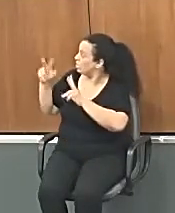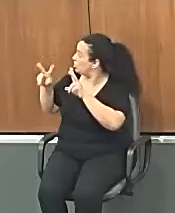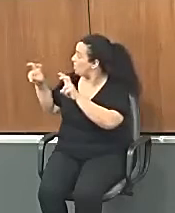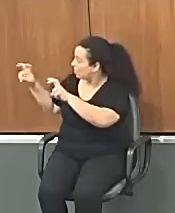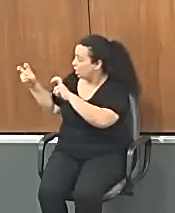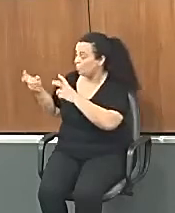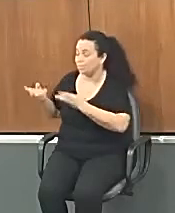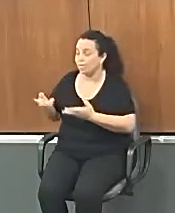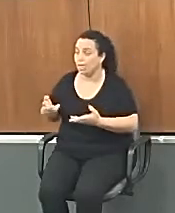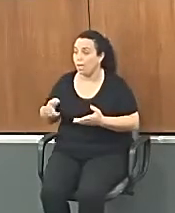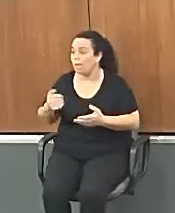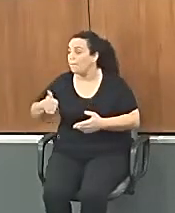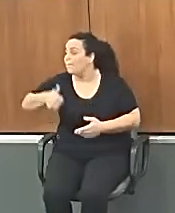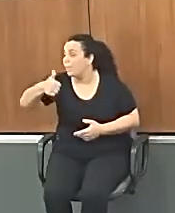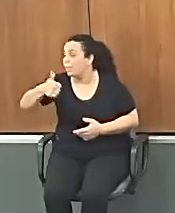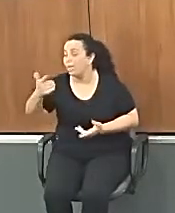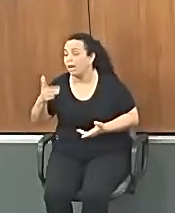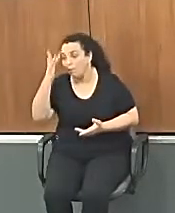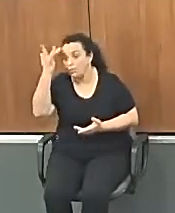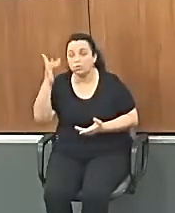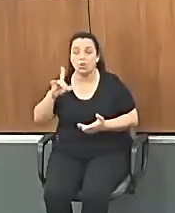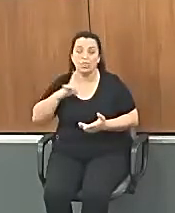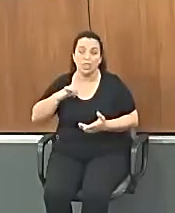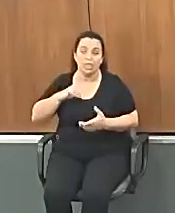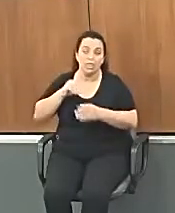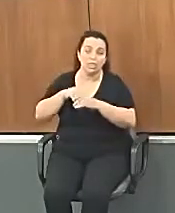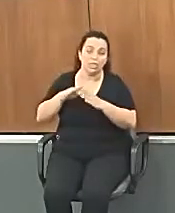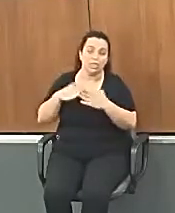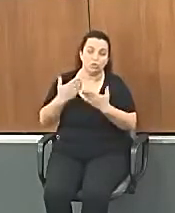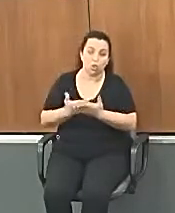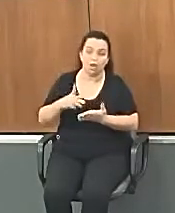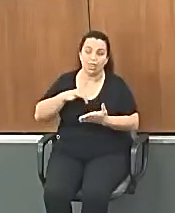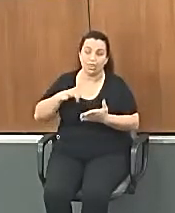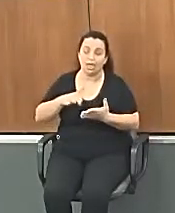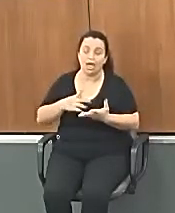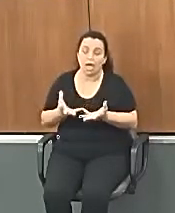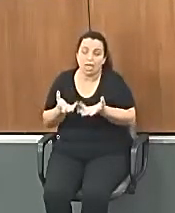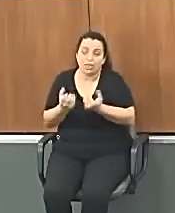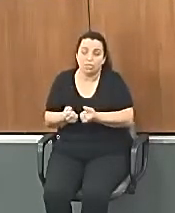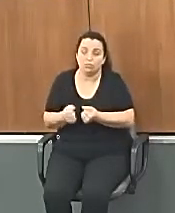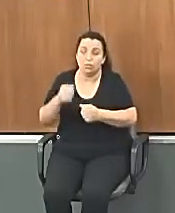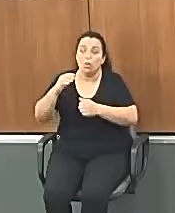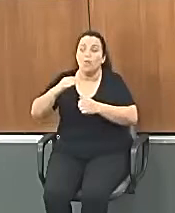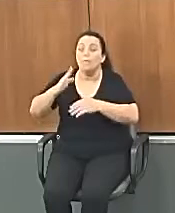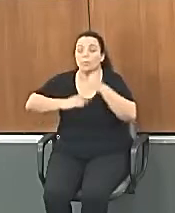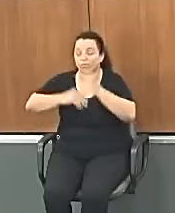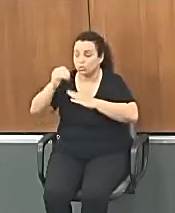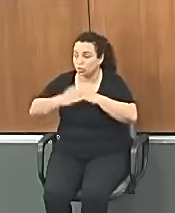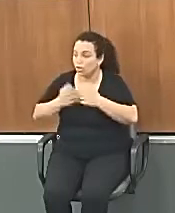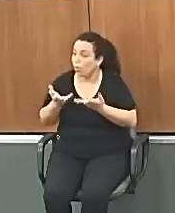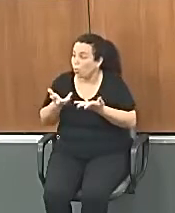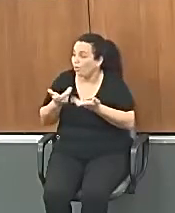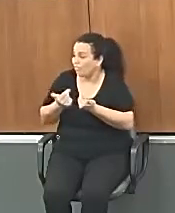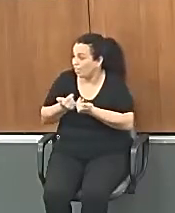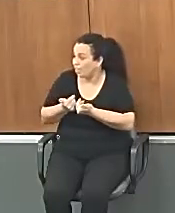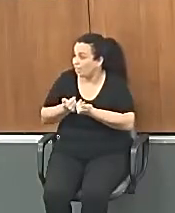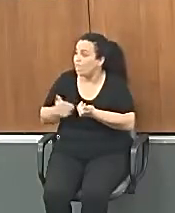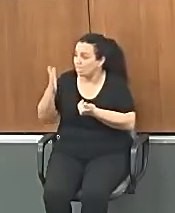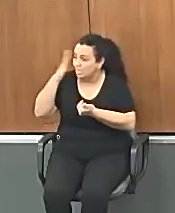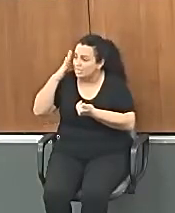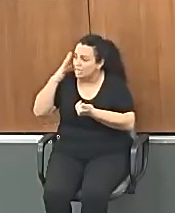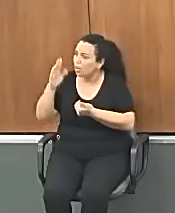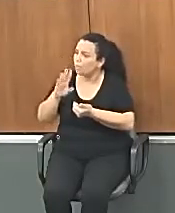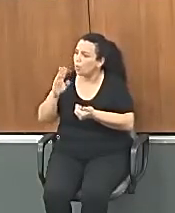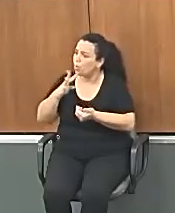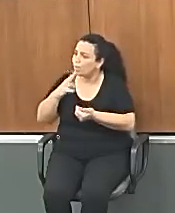quando a pessoa está lá numa escola ela tem que ser atendido por profissionais qualificados que entendam as necessidades delas